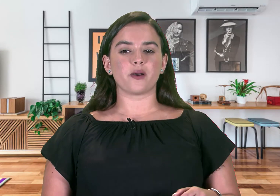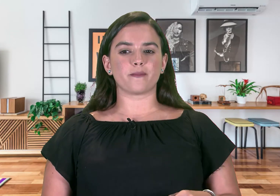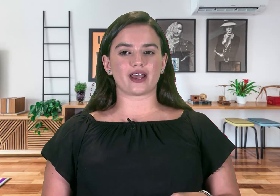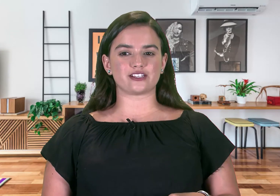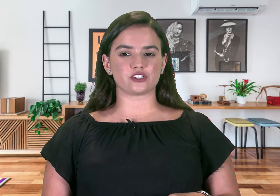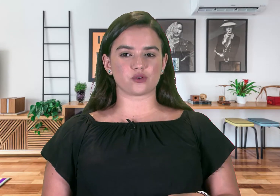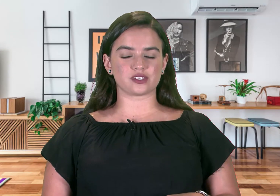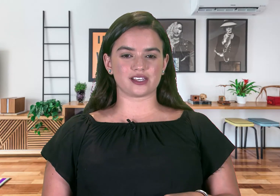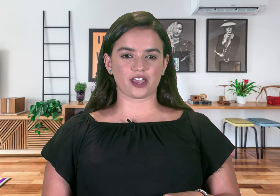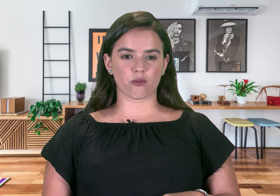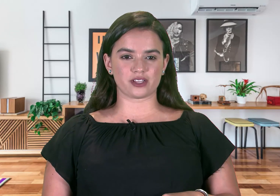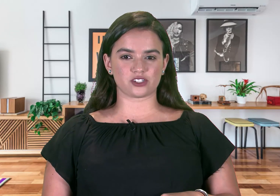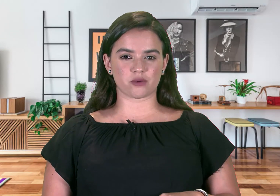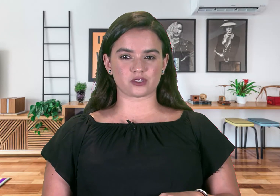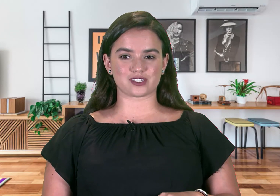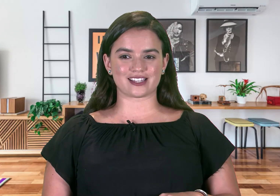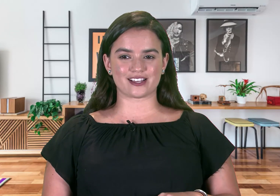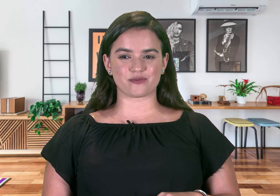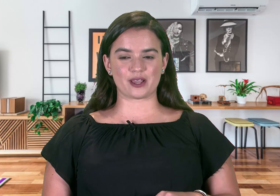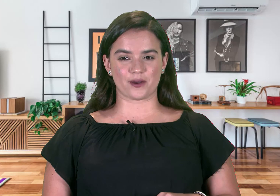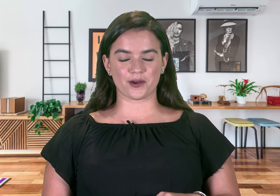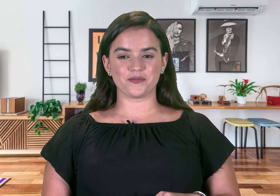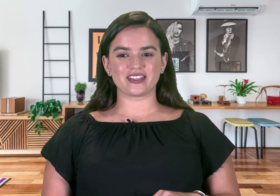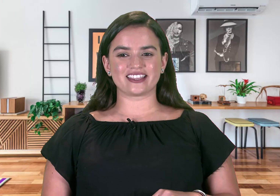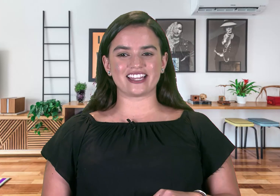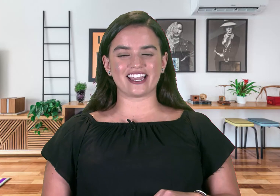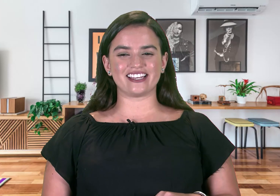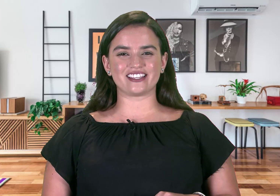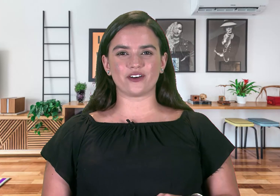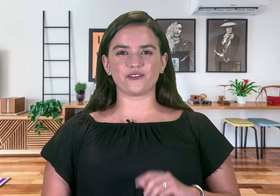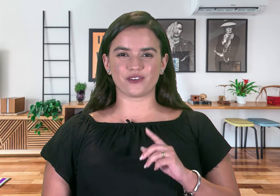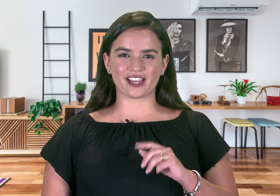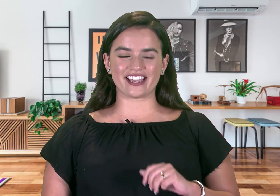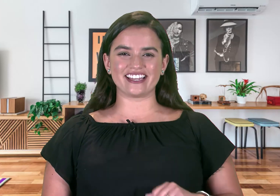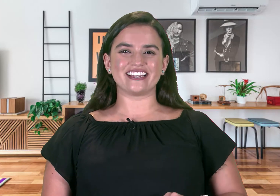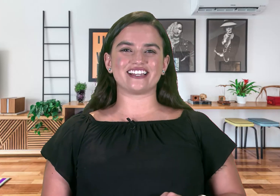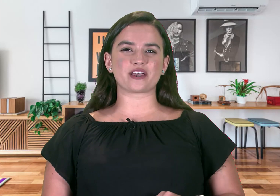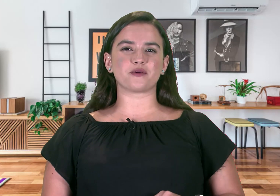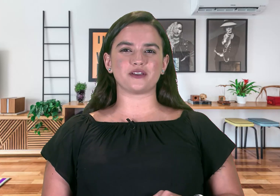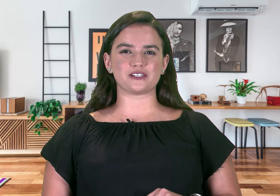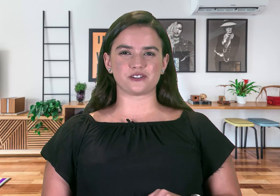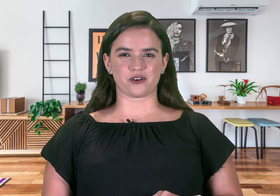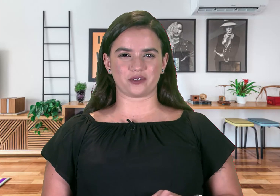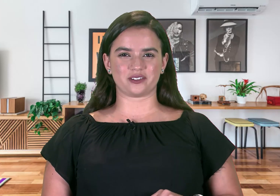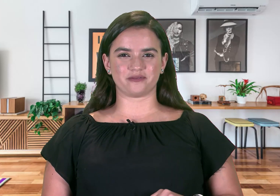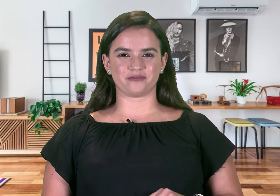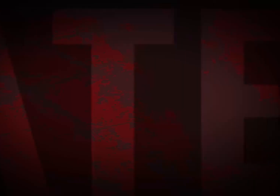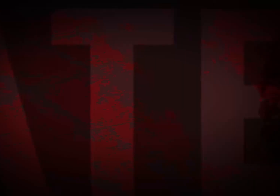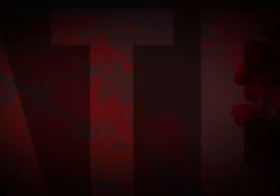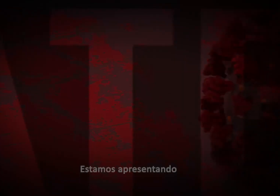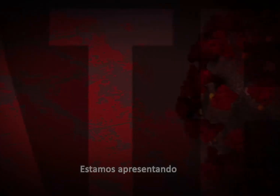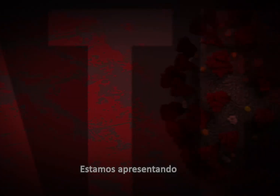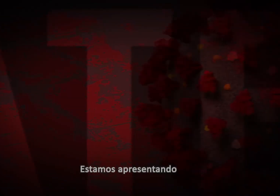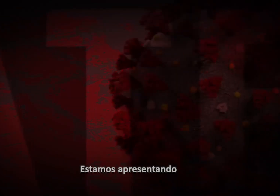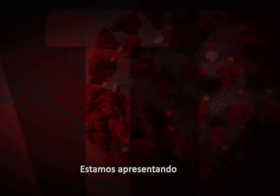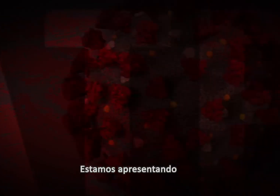trabalhando para a gente conseguir realmente ter uma sociedade melhor, né? Então fica aí, daqui a pouquinho a gente volta.